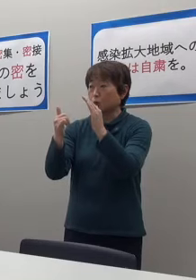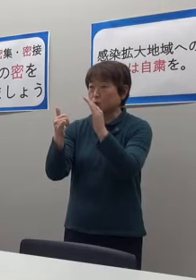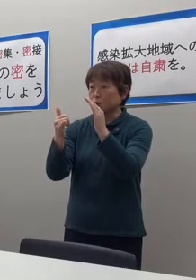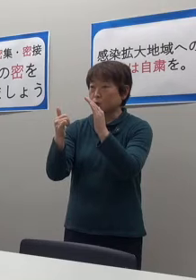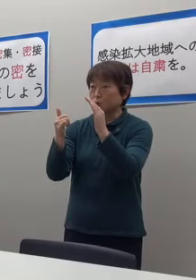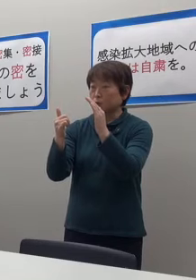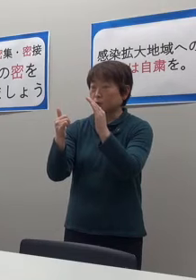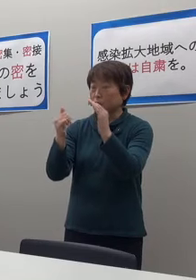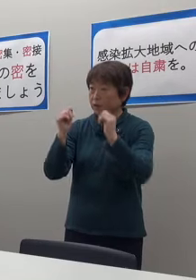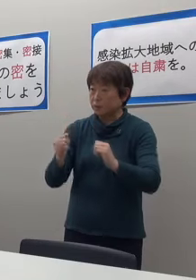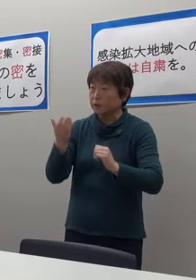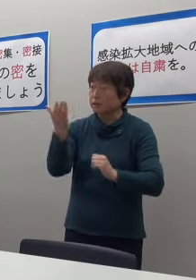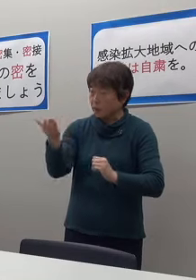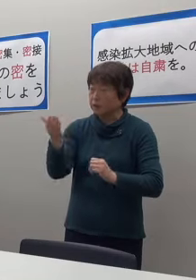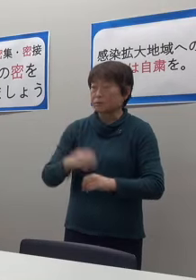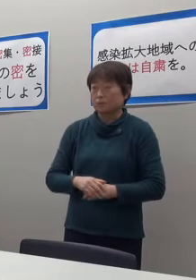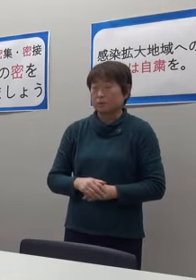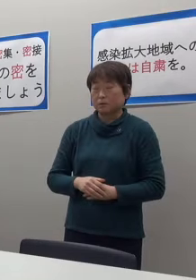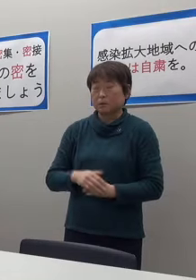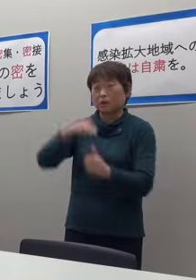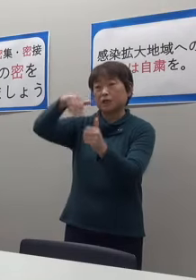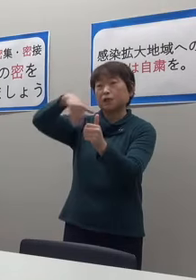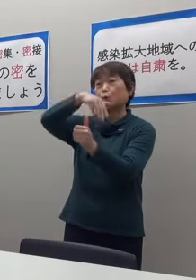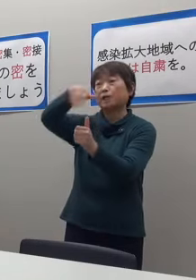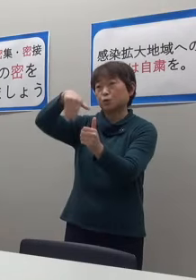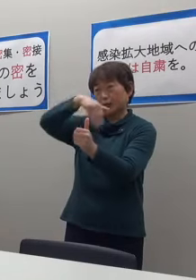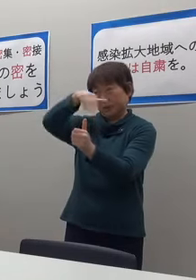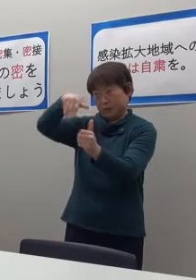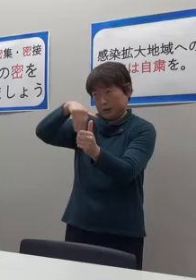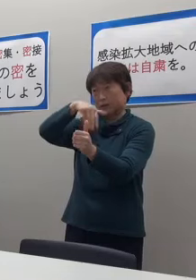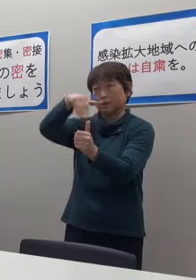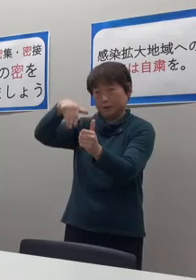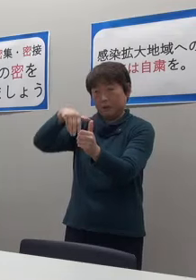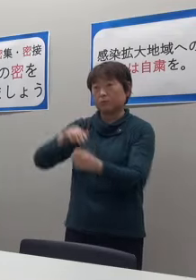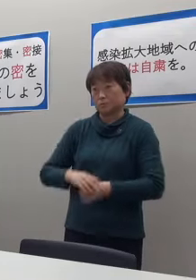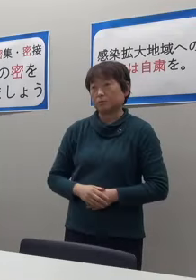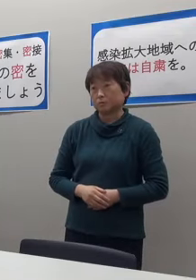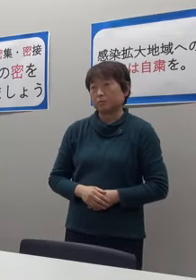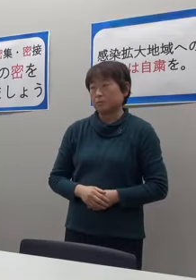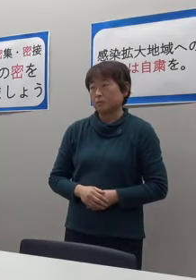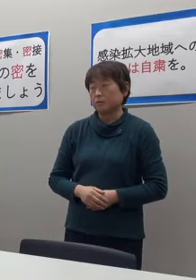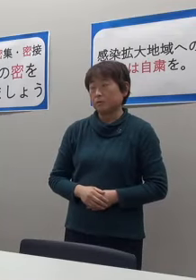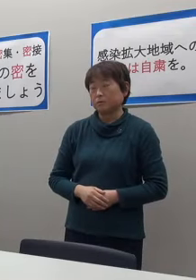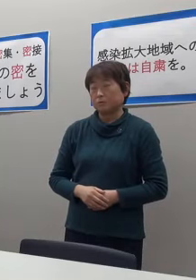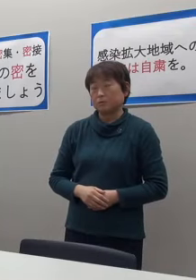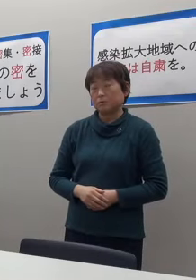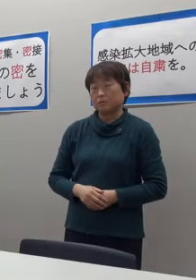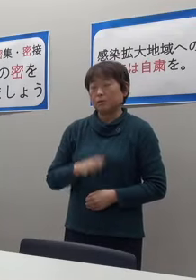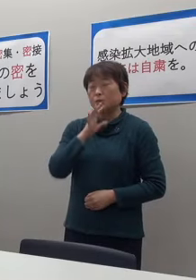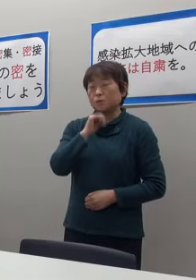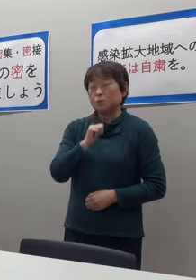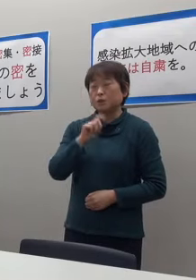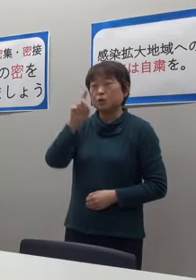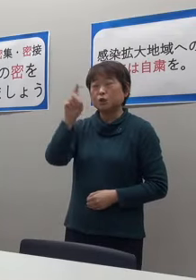住まわれてます。 私は一人暮らし。 はい、一人です。 で5例目10代の方は5人暮ら し、5人